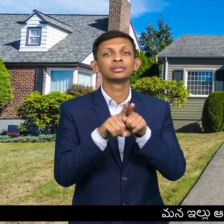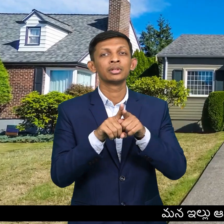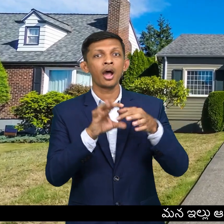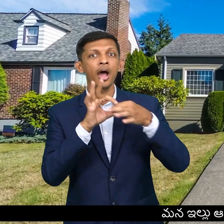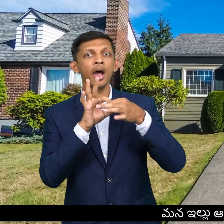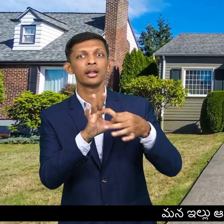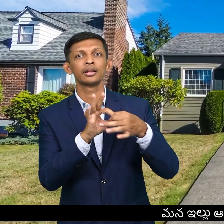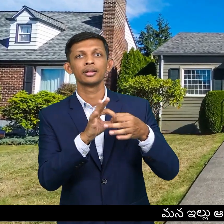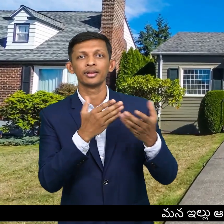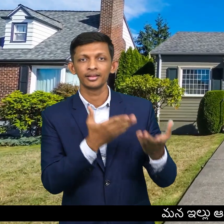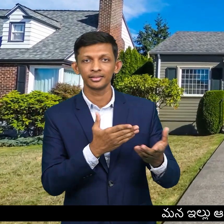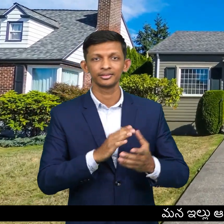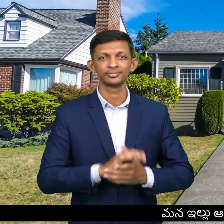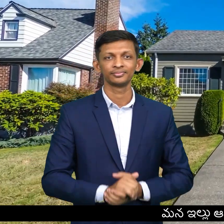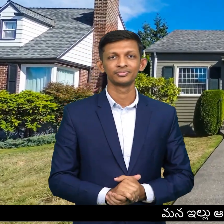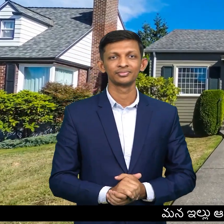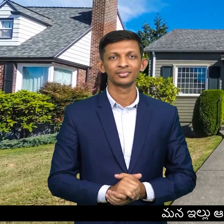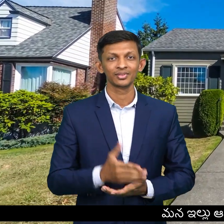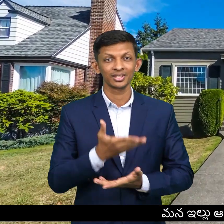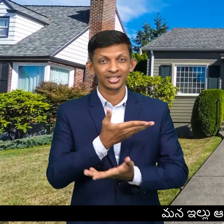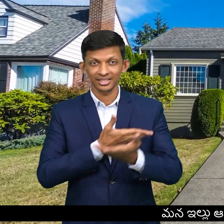ఉండవచ్చు.